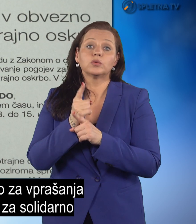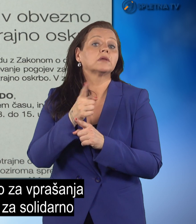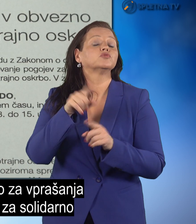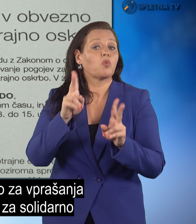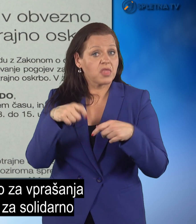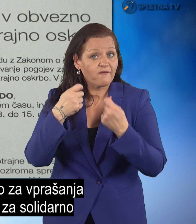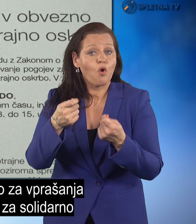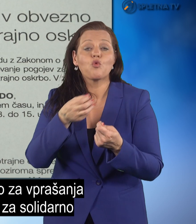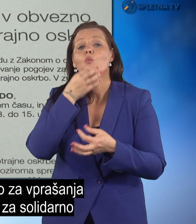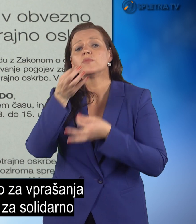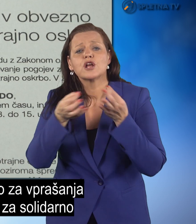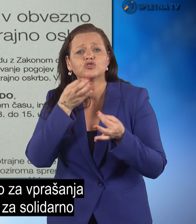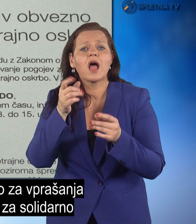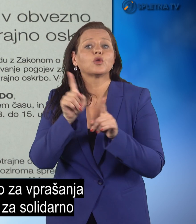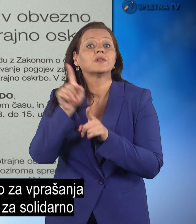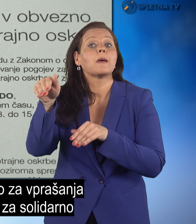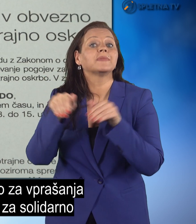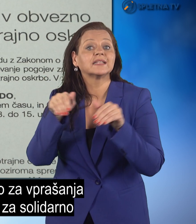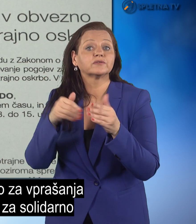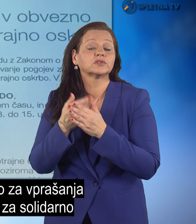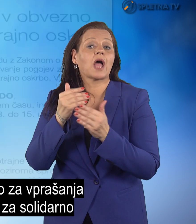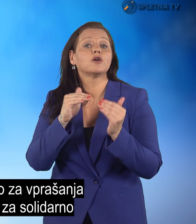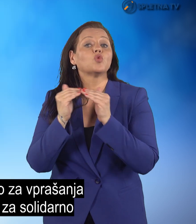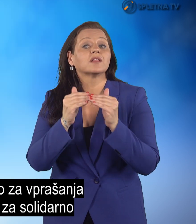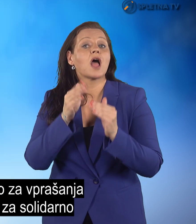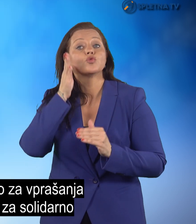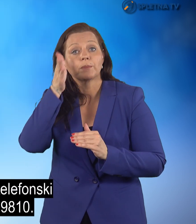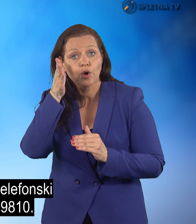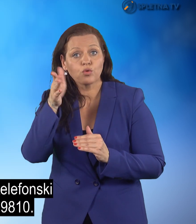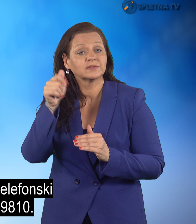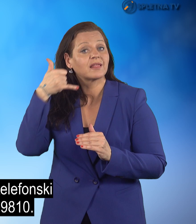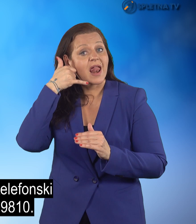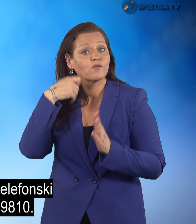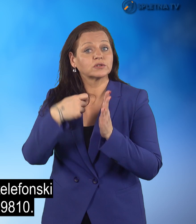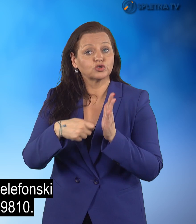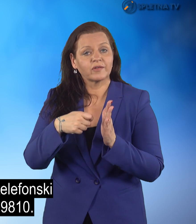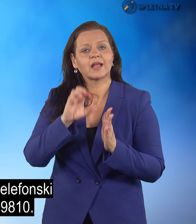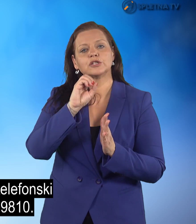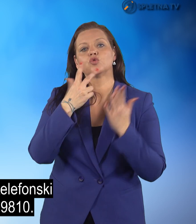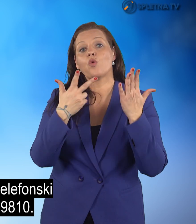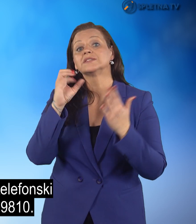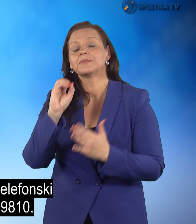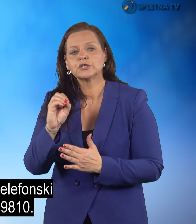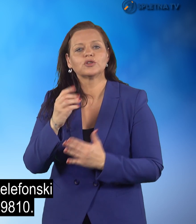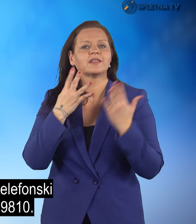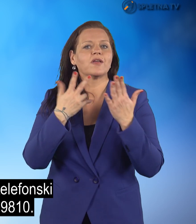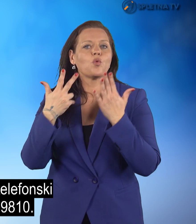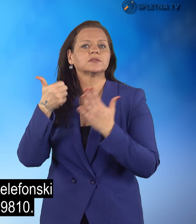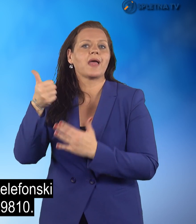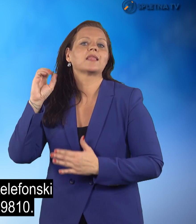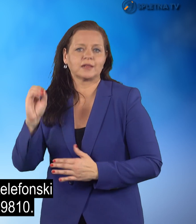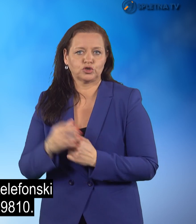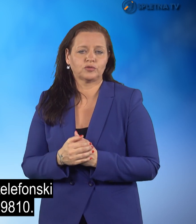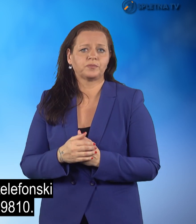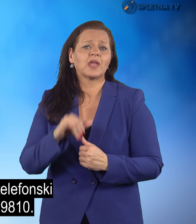do@zzs.si. Prav tako so na voljo za vprašanja tudi na Ministrstvu za solidarno prihodnost na telefonski številki